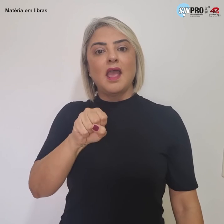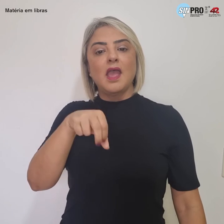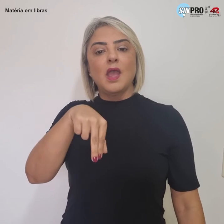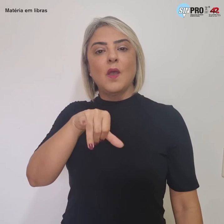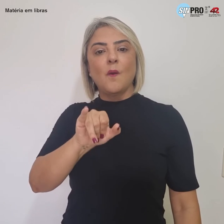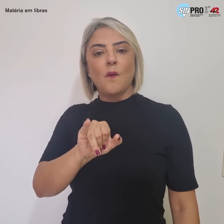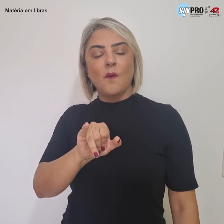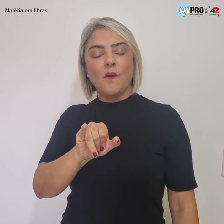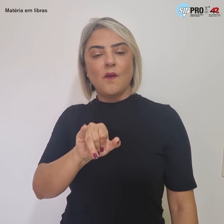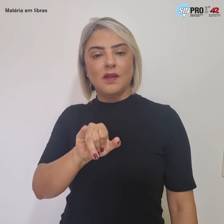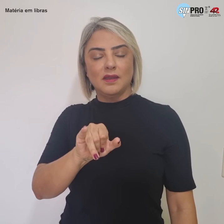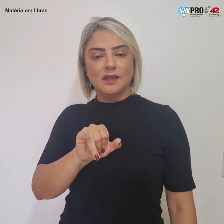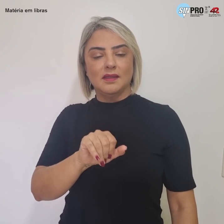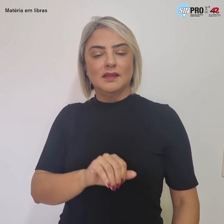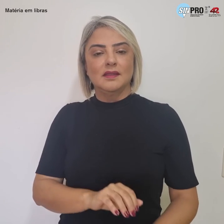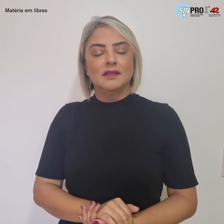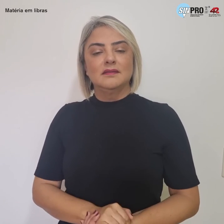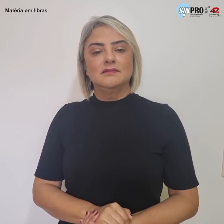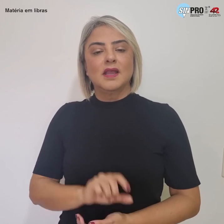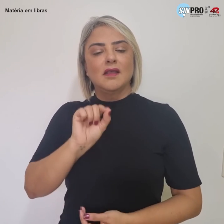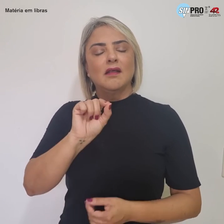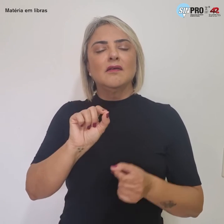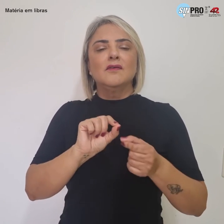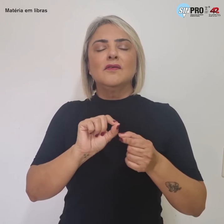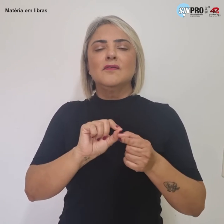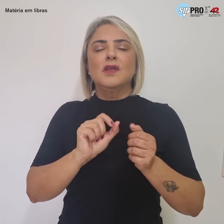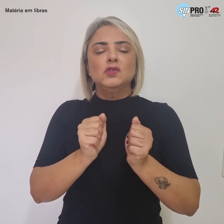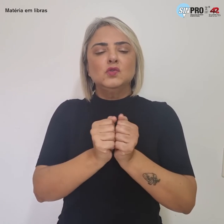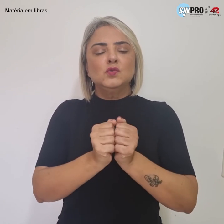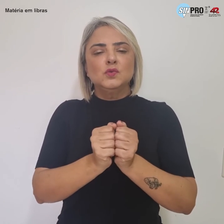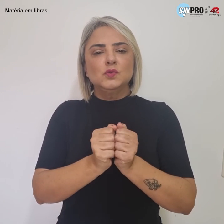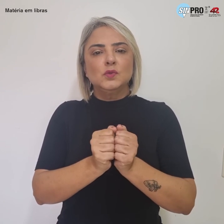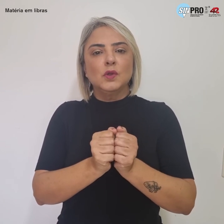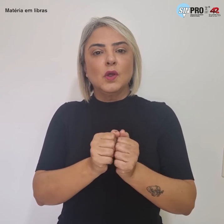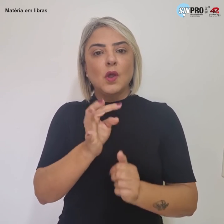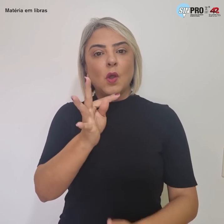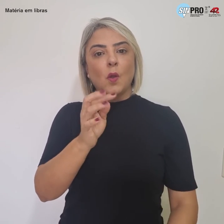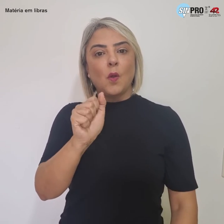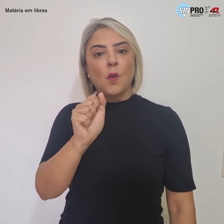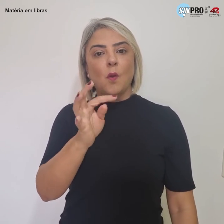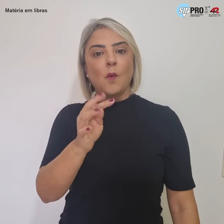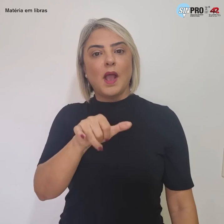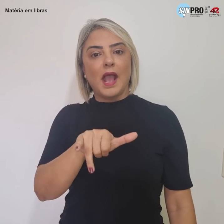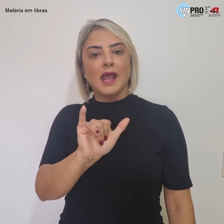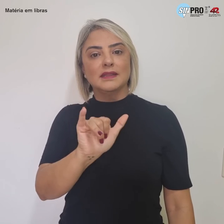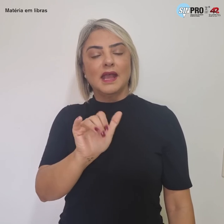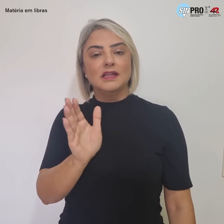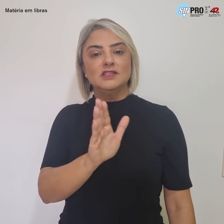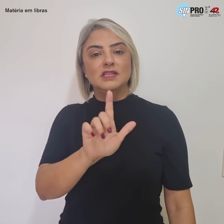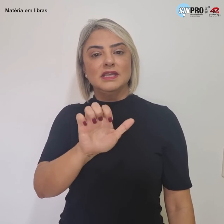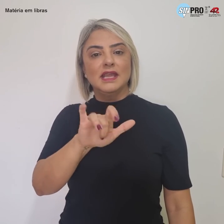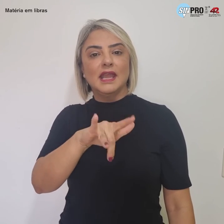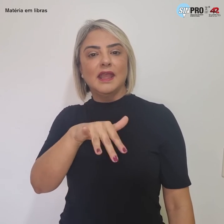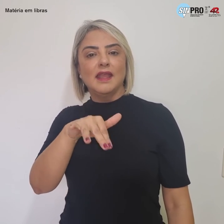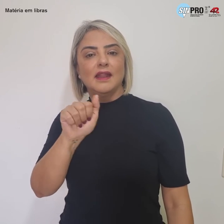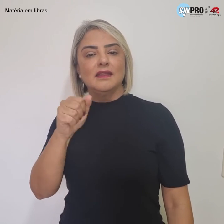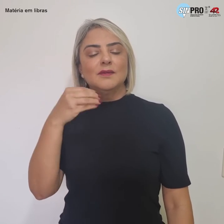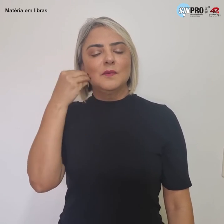Dias, a Leônix, elaborou junto com a Tati Romeu e Elisa Mariana, uma experiência